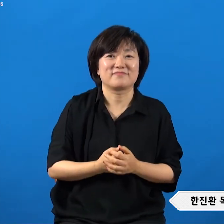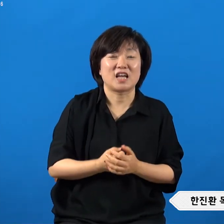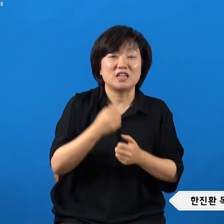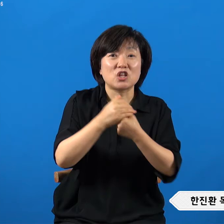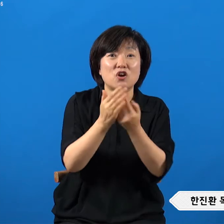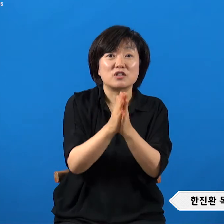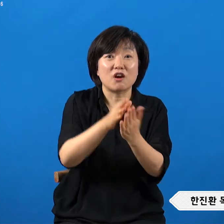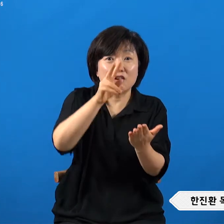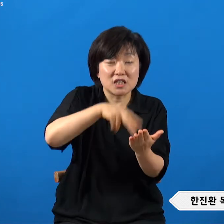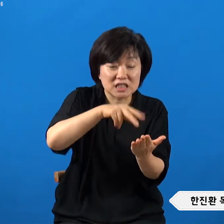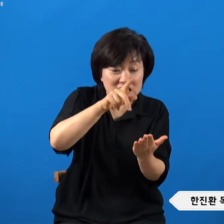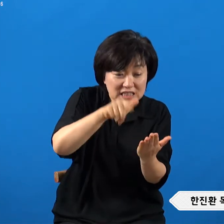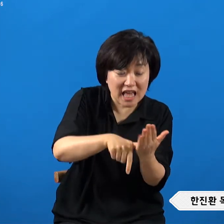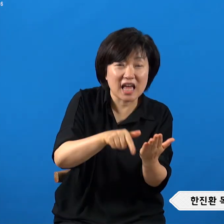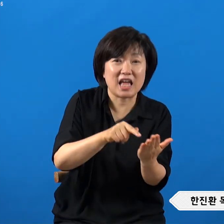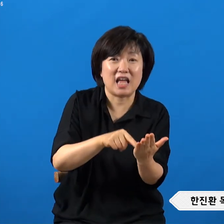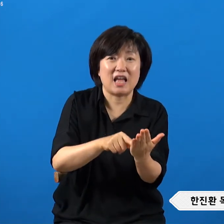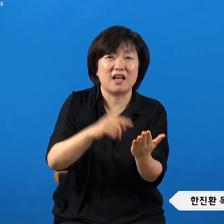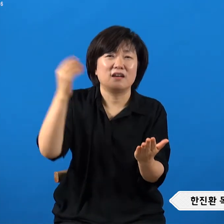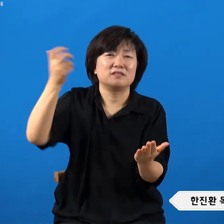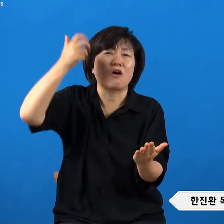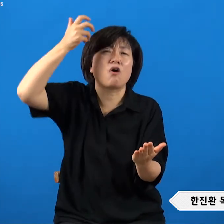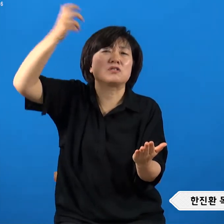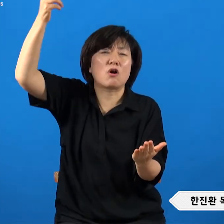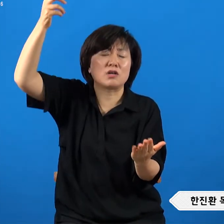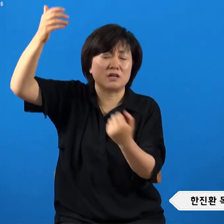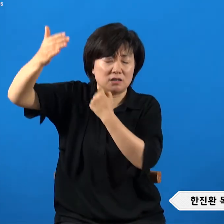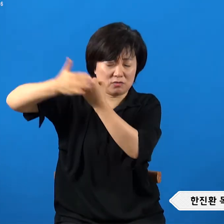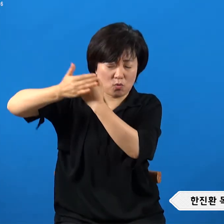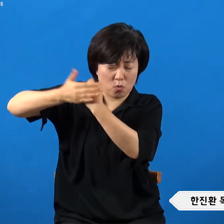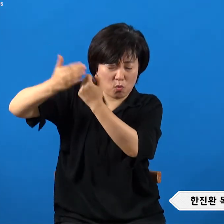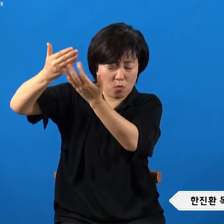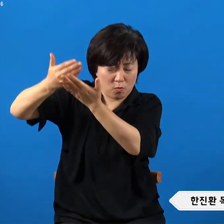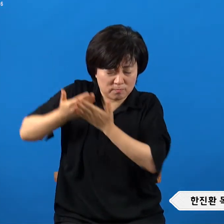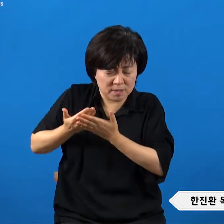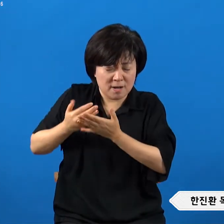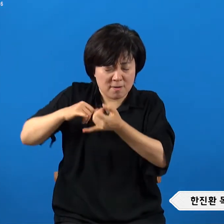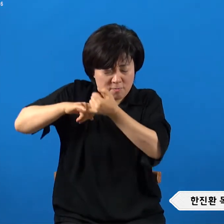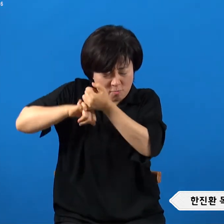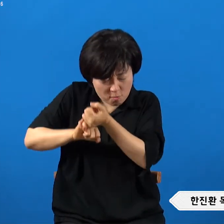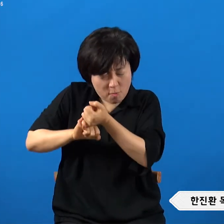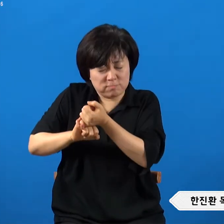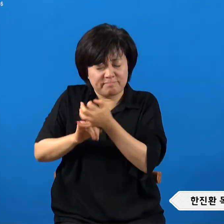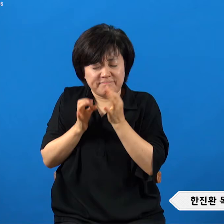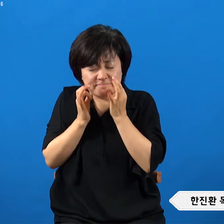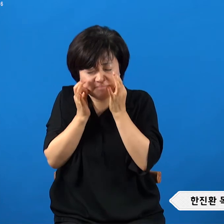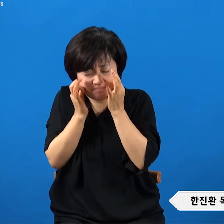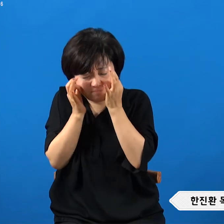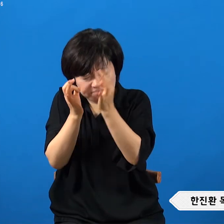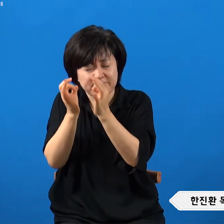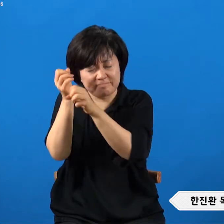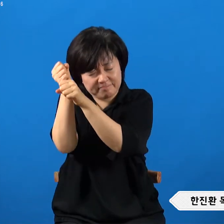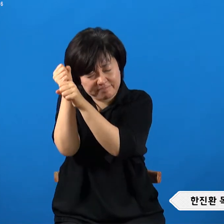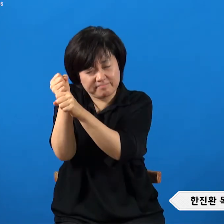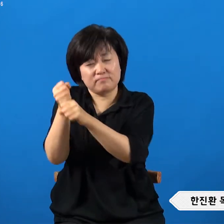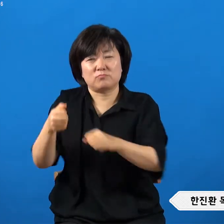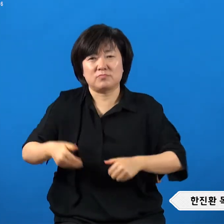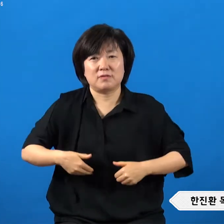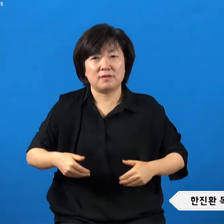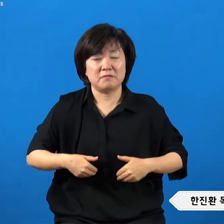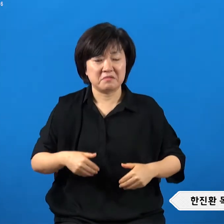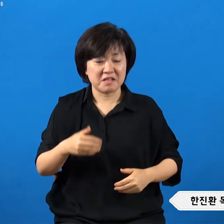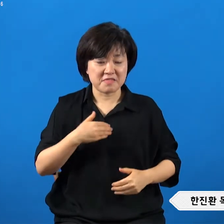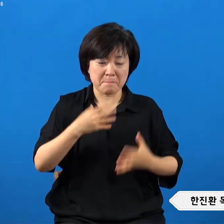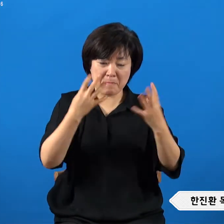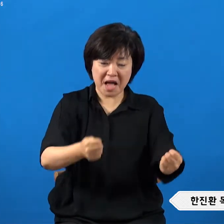그래서 성경 읽을 때는 무엇보다도 성령의 깨닫게 해주심을 사모해야 됩니다. 내가 얼마 몇